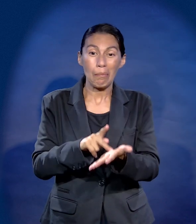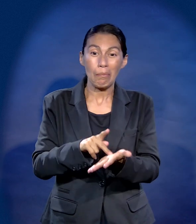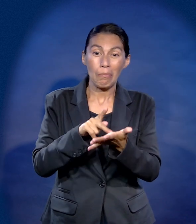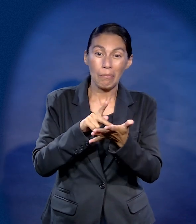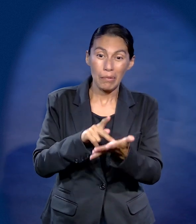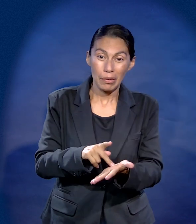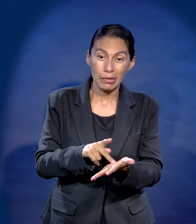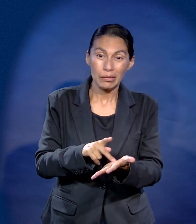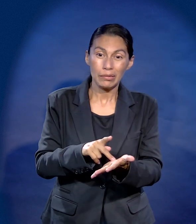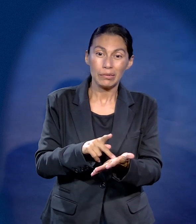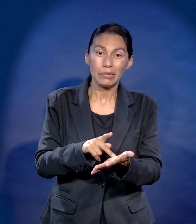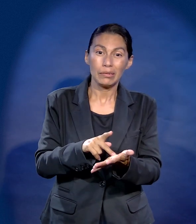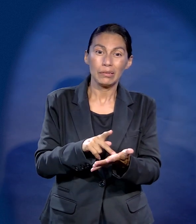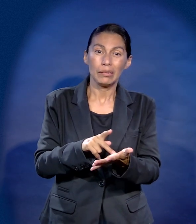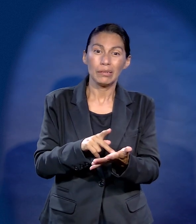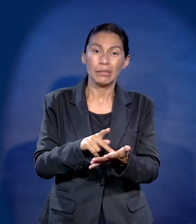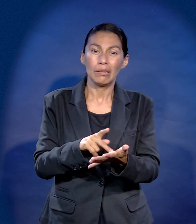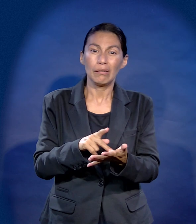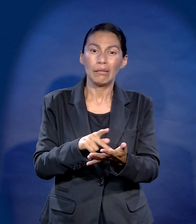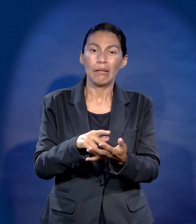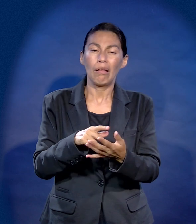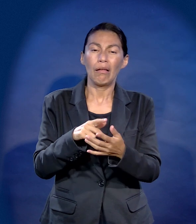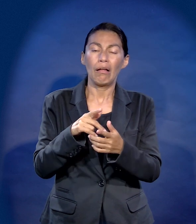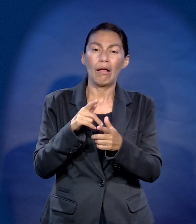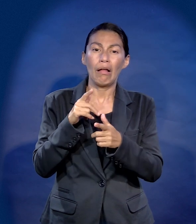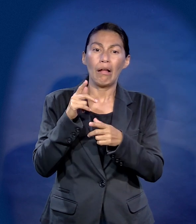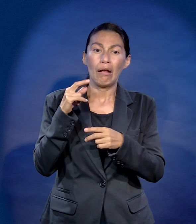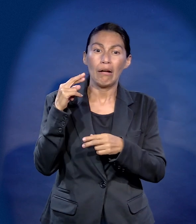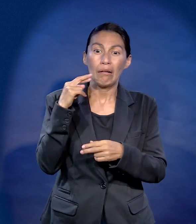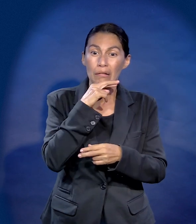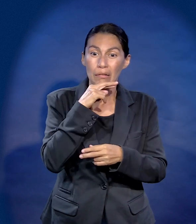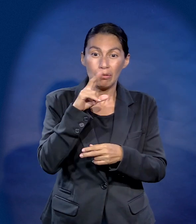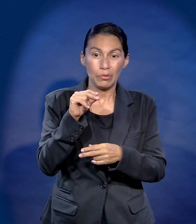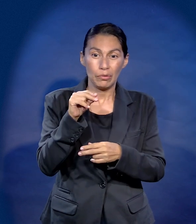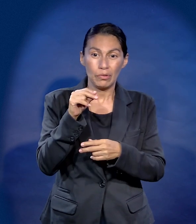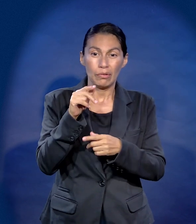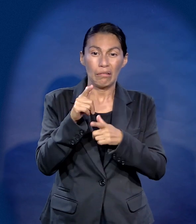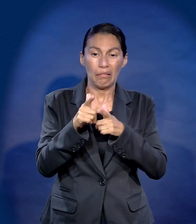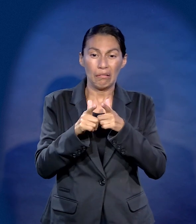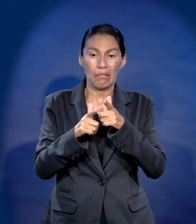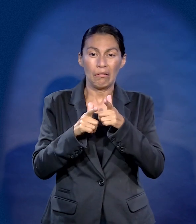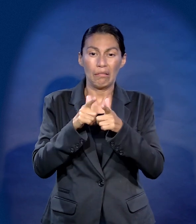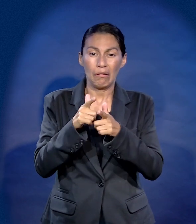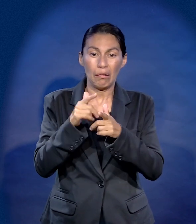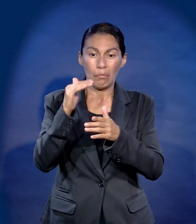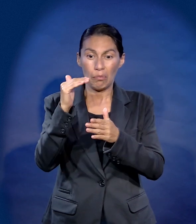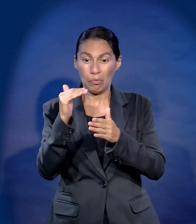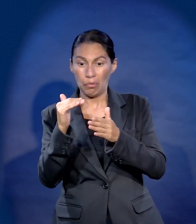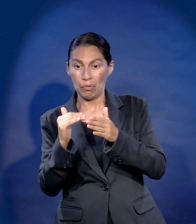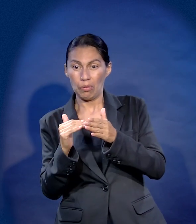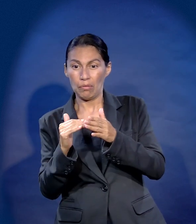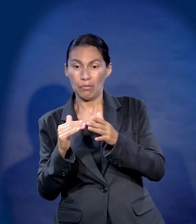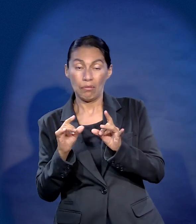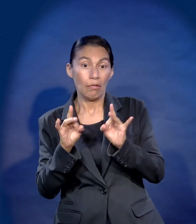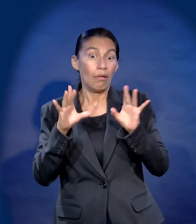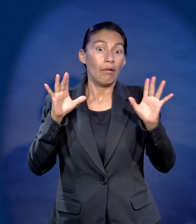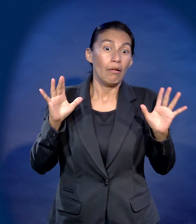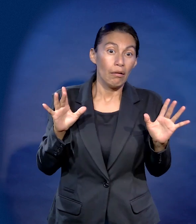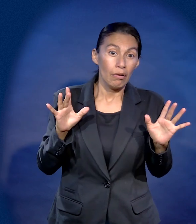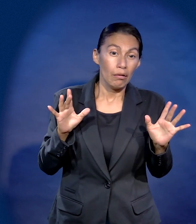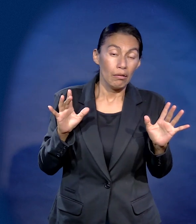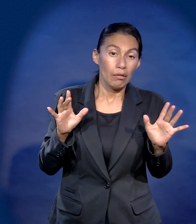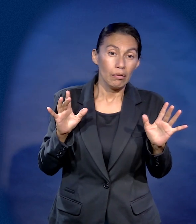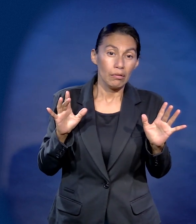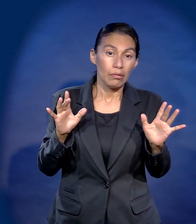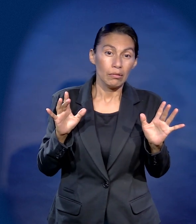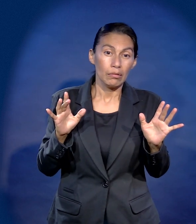así, así que con ese peso en esa posición comienza a perder velocidad y por lo tanto altura. De